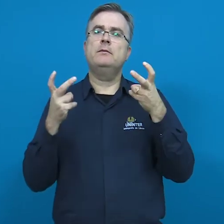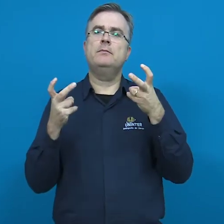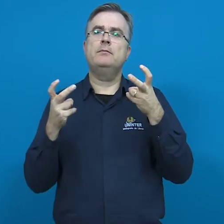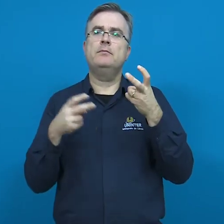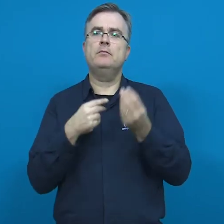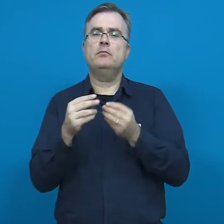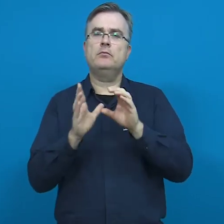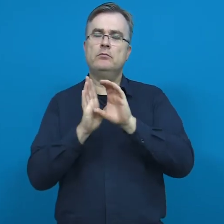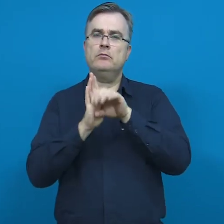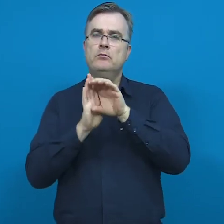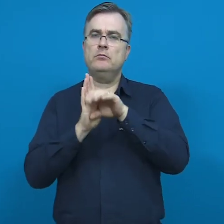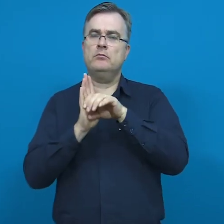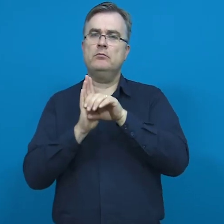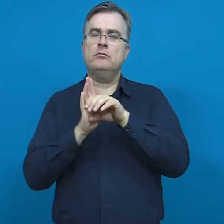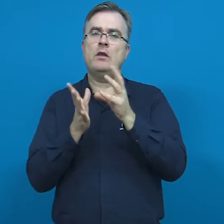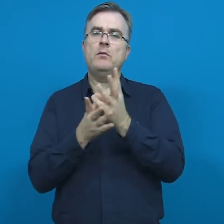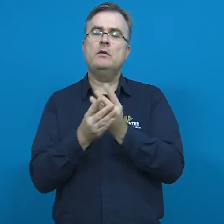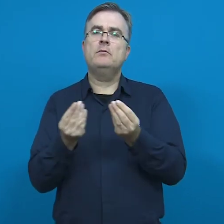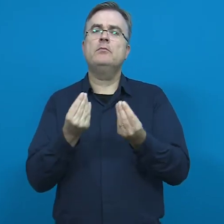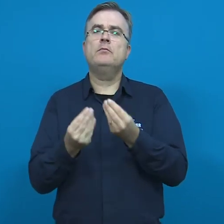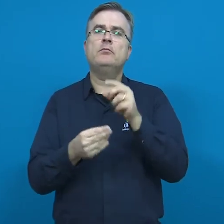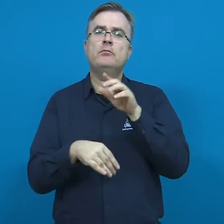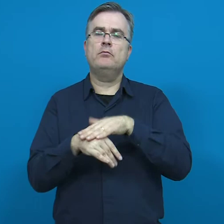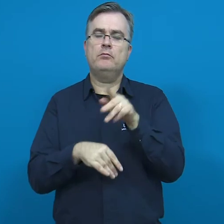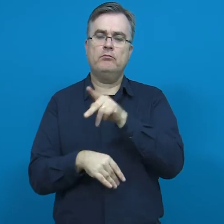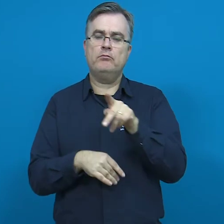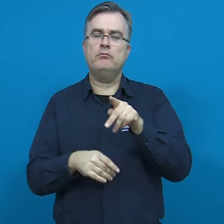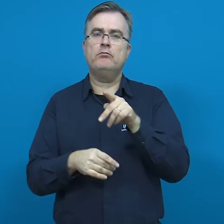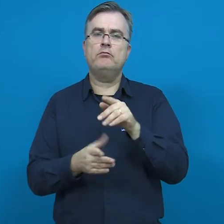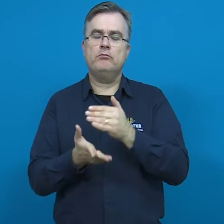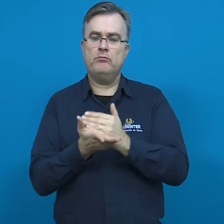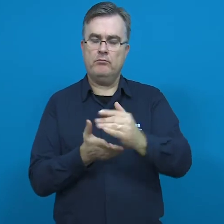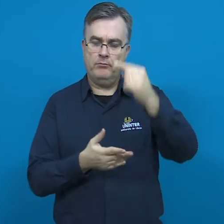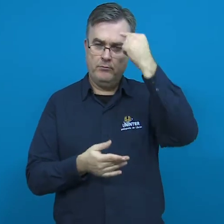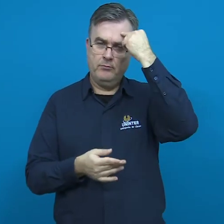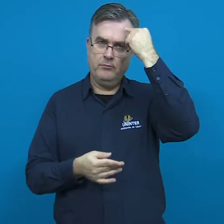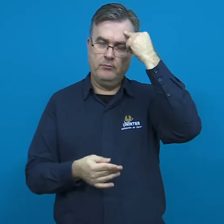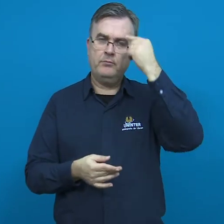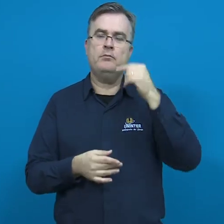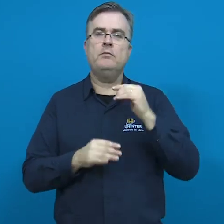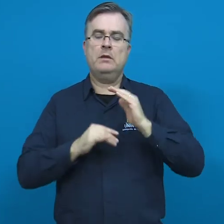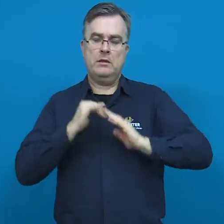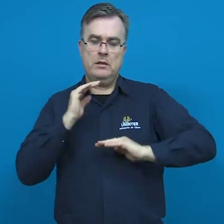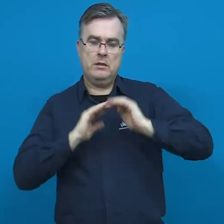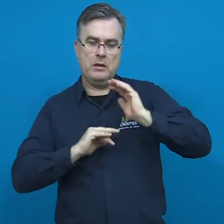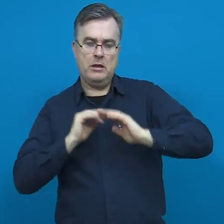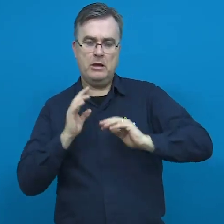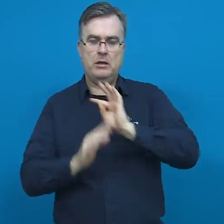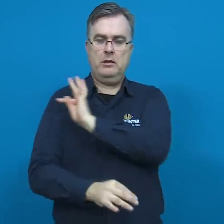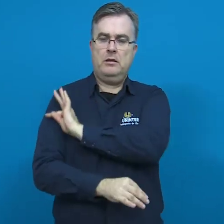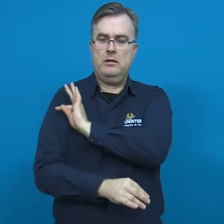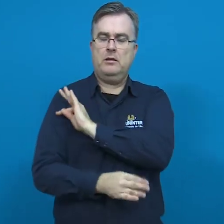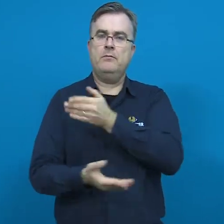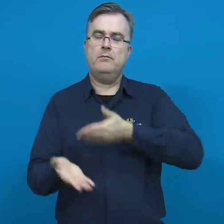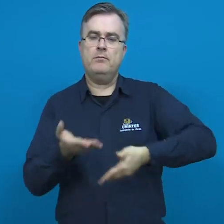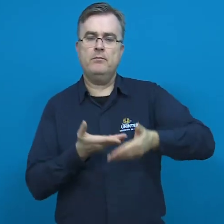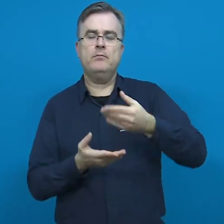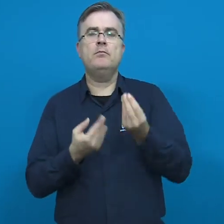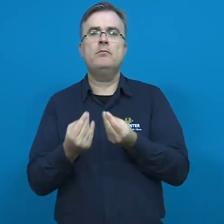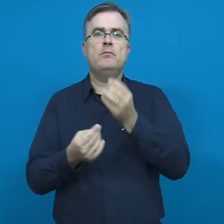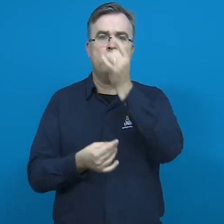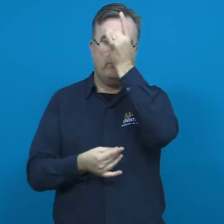sujeito percebe os conceitos abstratos, né, para que o professor comece a pensar técnicas,